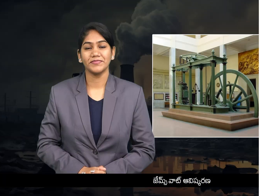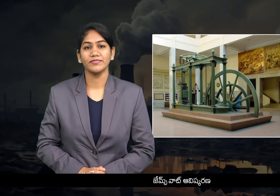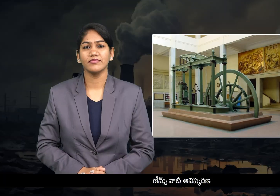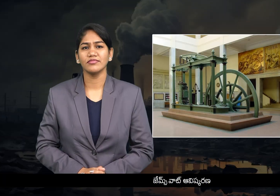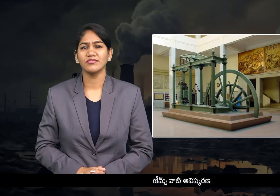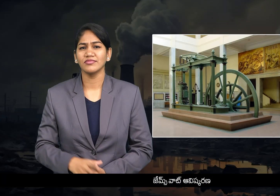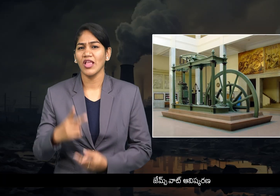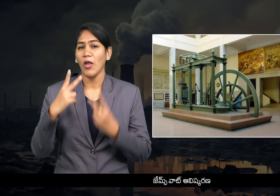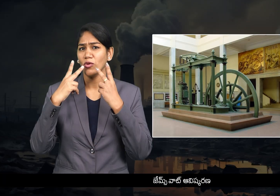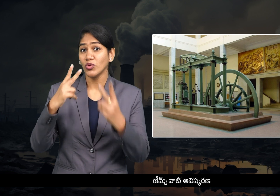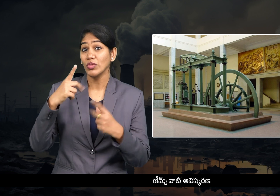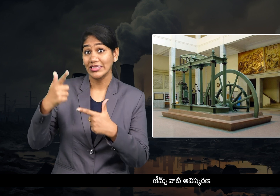జేమ్స్ వాట్ ఆవిష్కరణ.